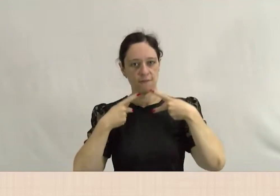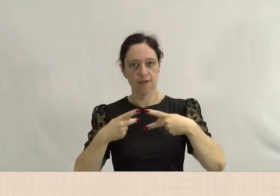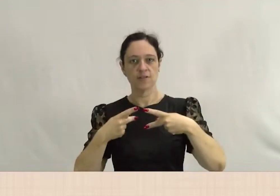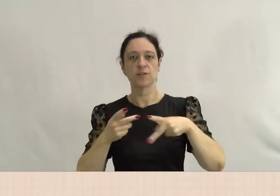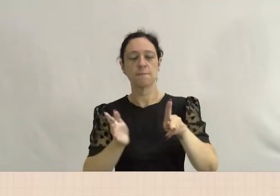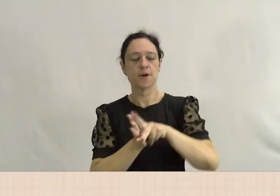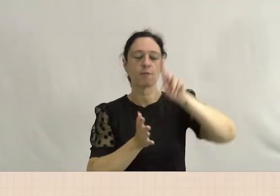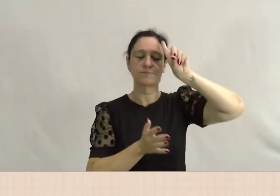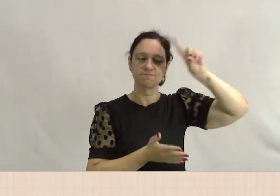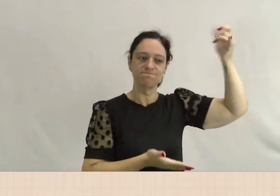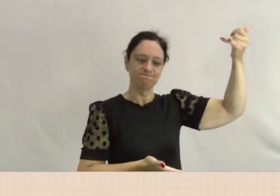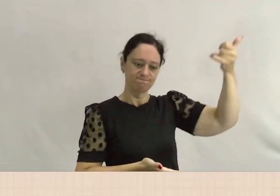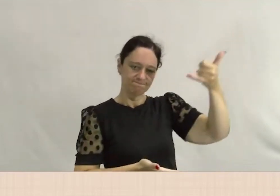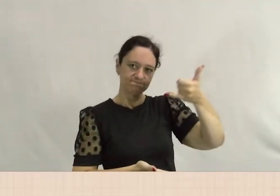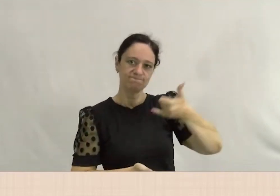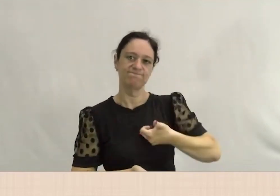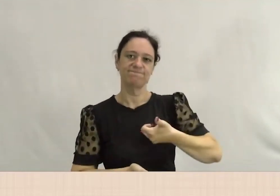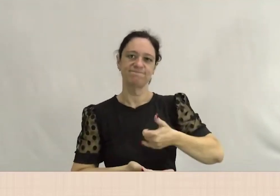de Deus.